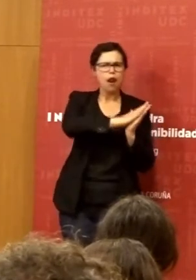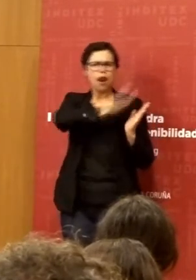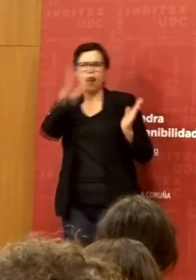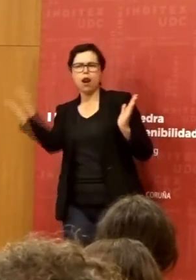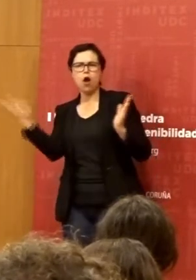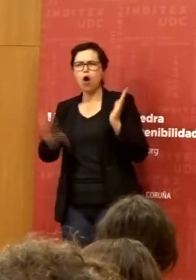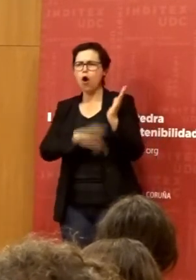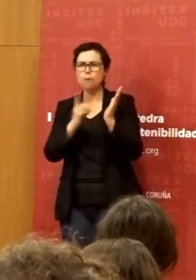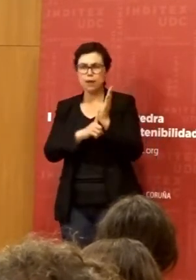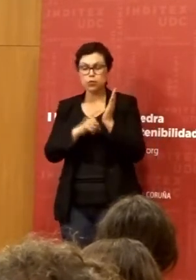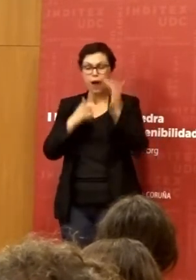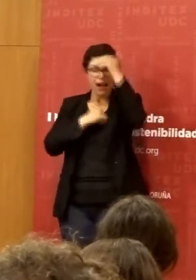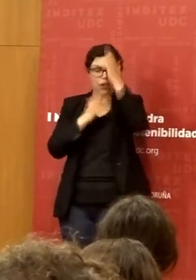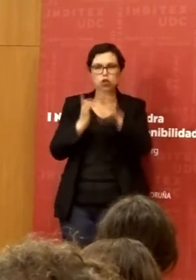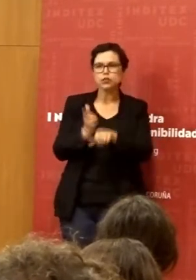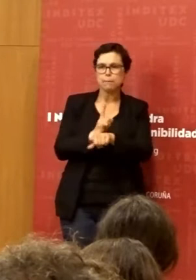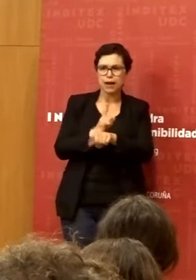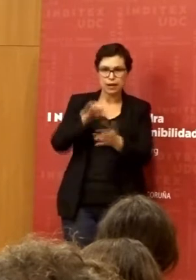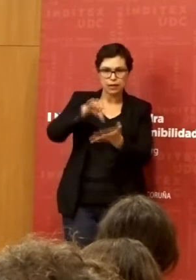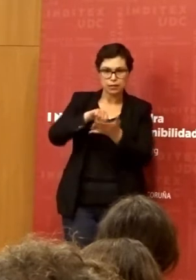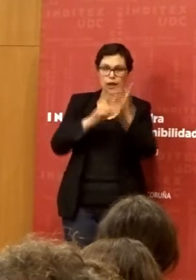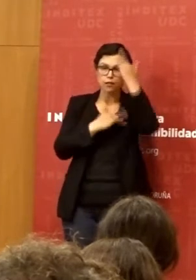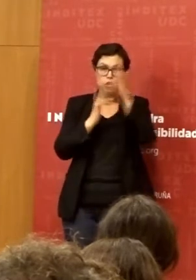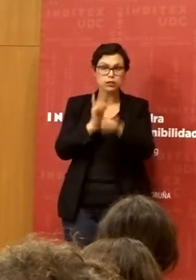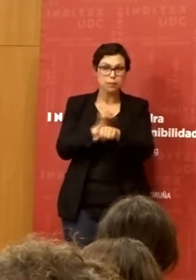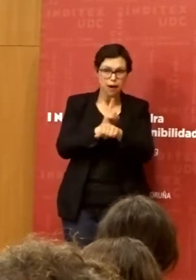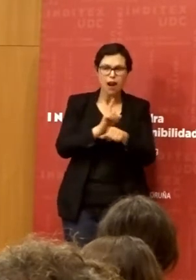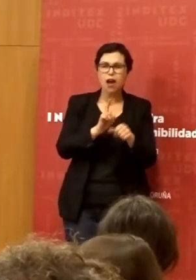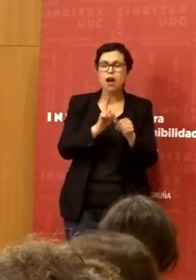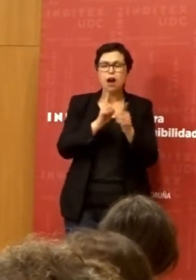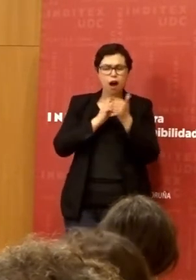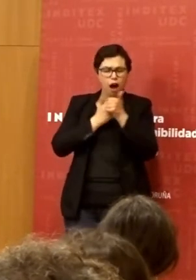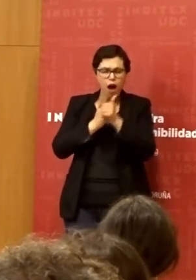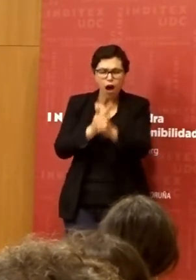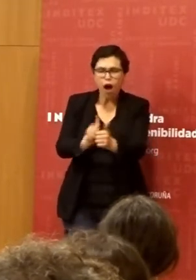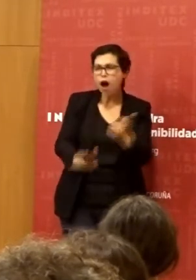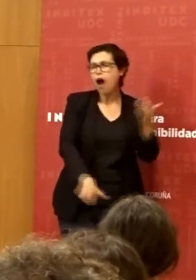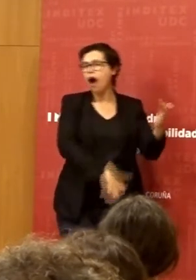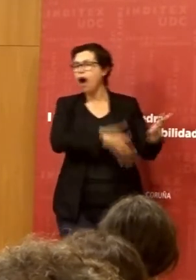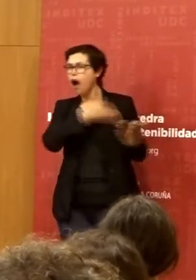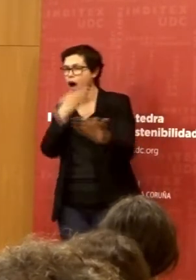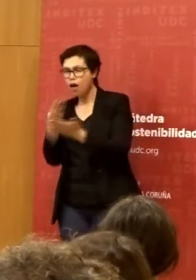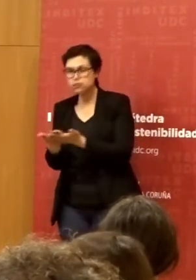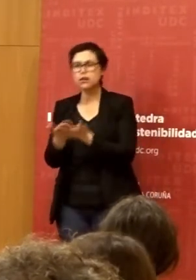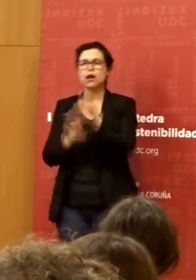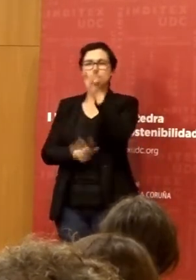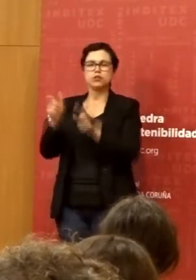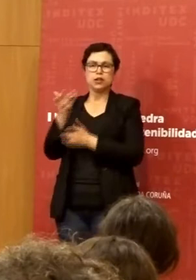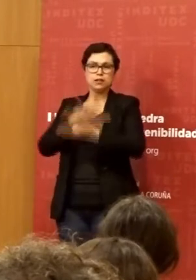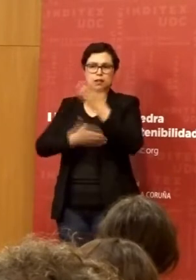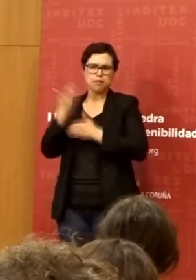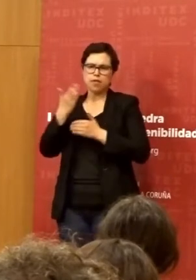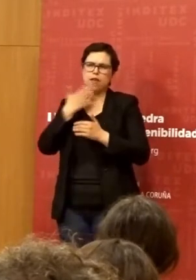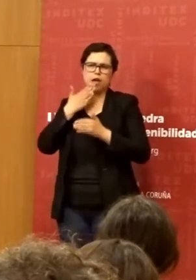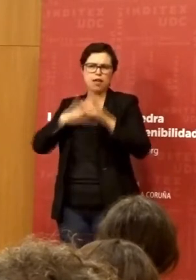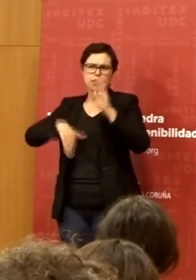Empiezan por la atención temprana, tienen centros de atención temprana y tienen personas con discapacidad que ya se encuentran en una edad